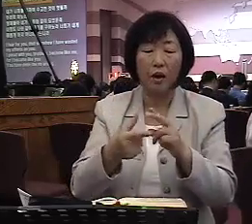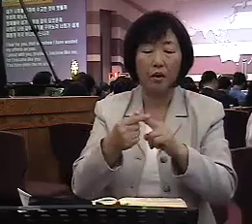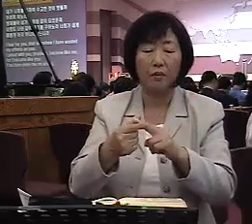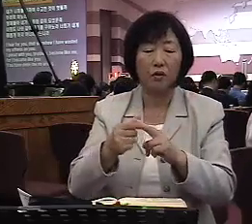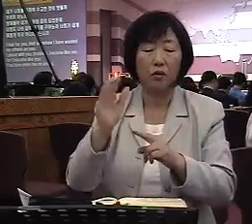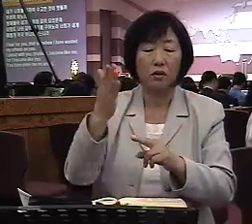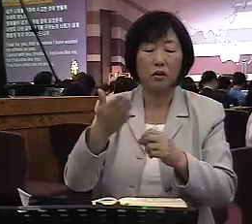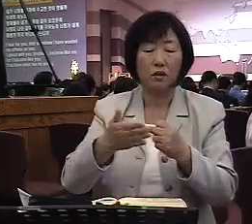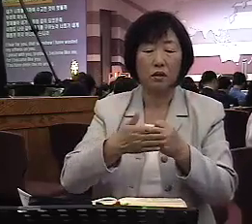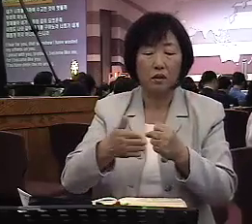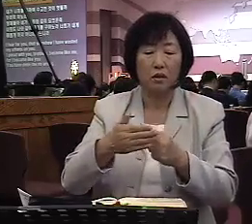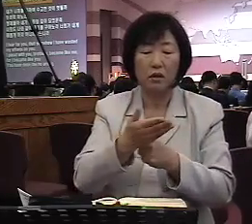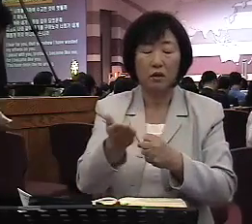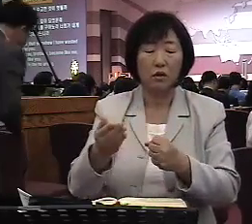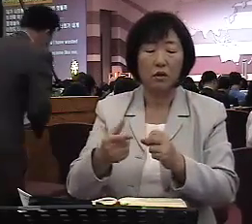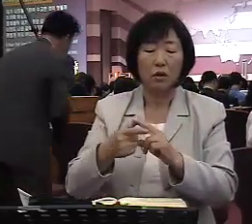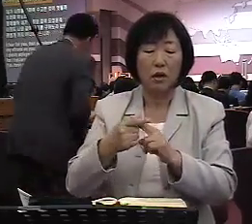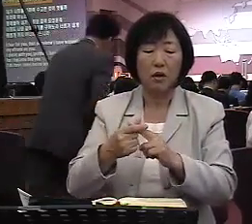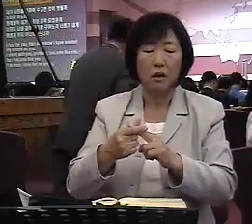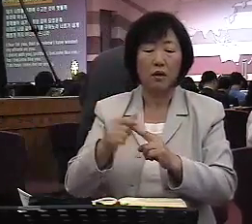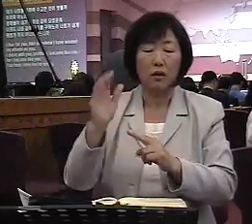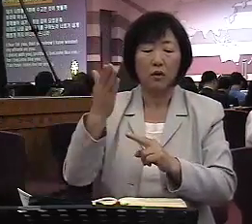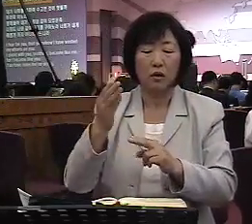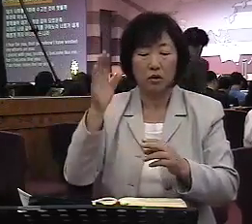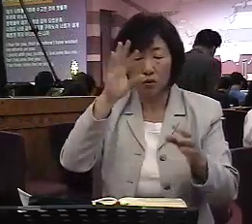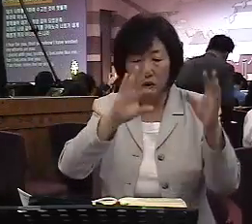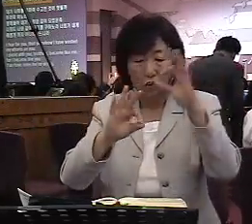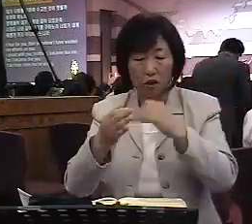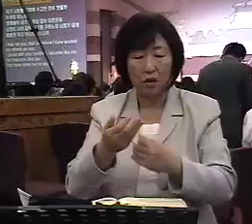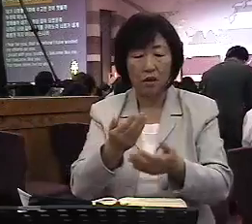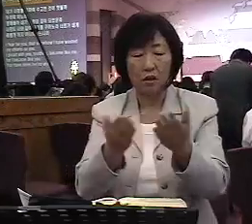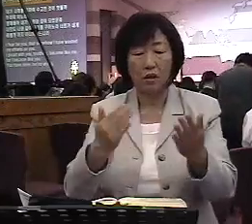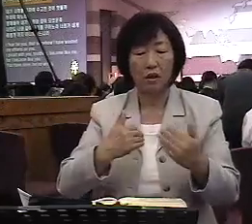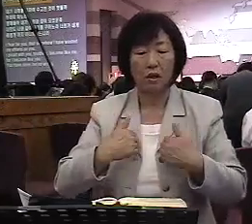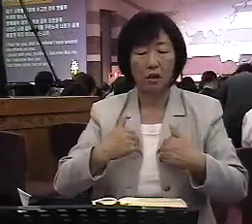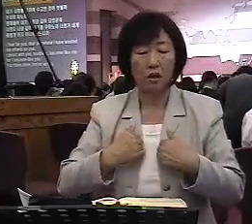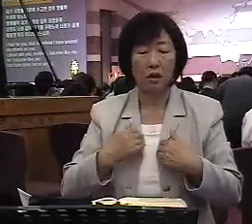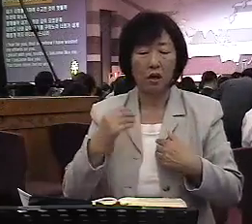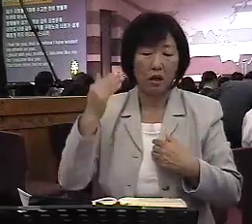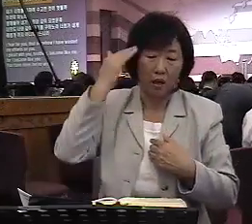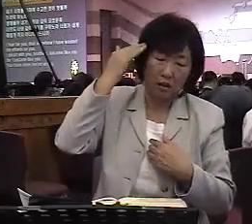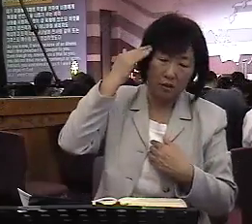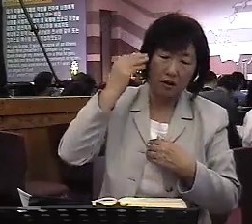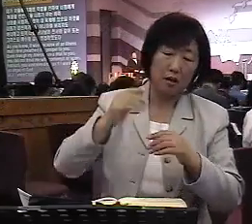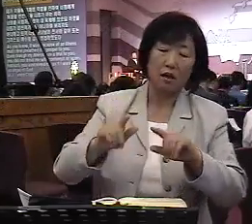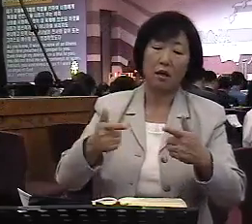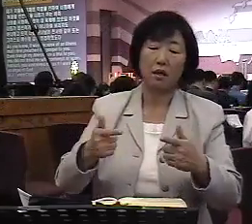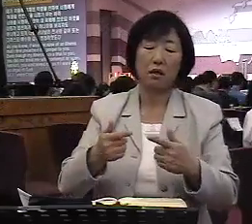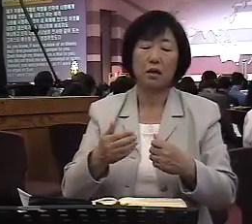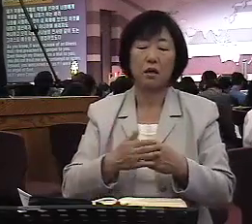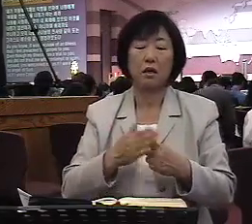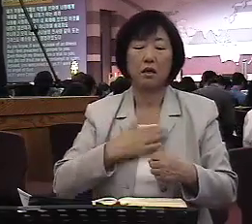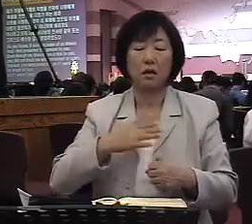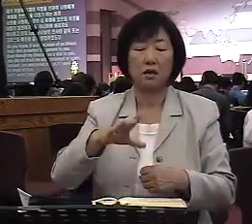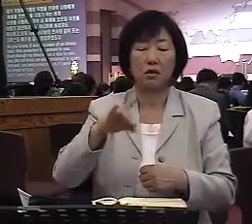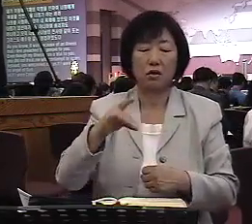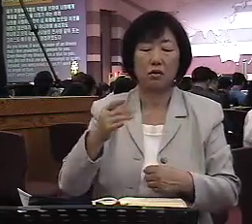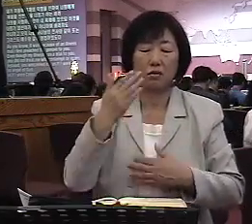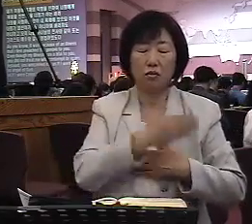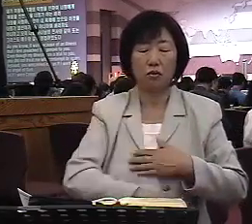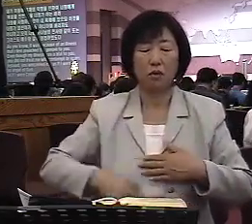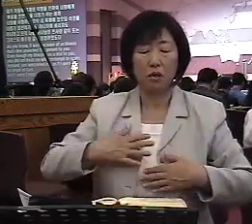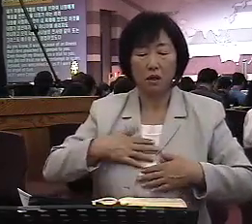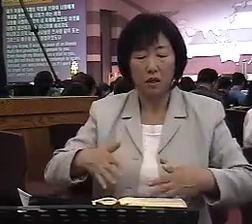되었은즉 너희도 나와 같이 되기를 구하노라. 너희가 내게 해롭게 하지 아니하였느니라. 내가 처음에 육체의